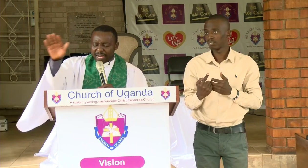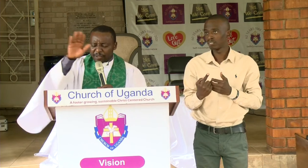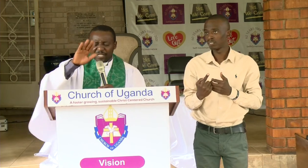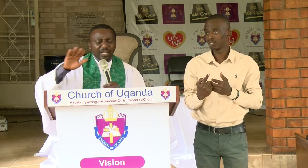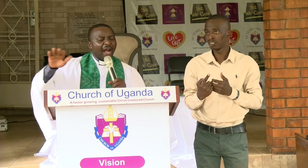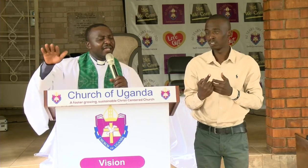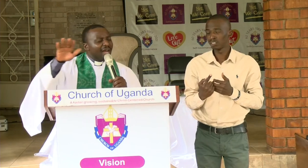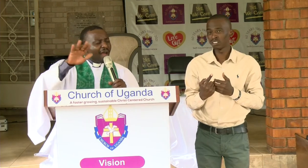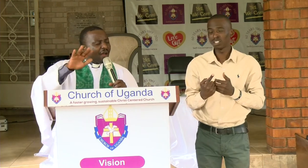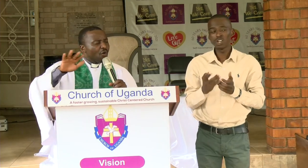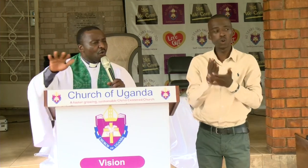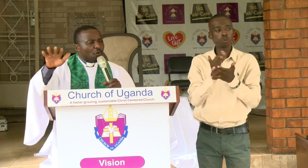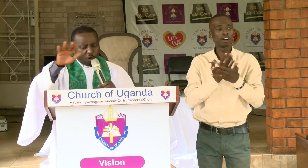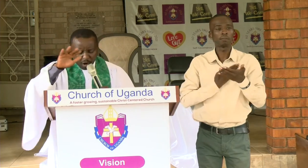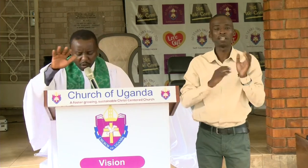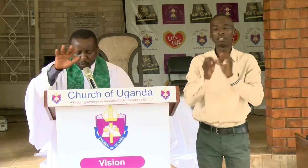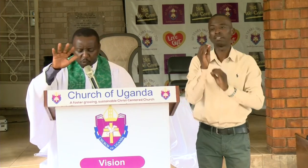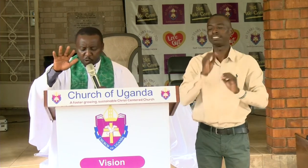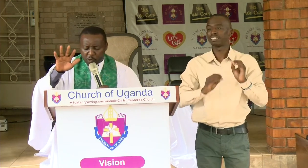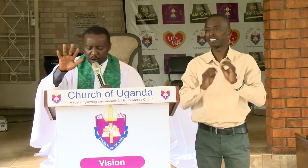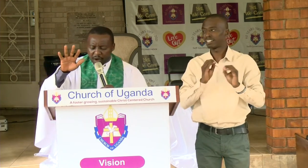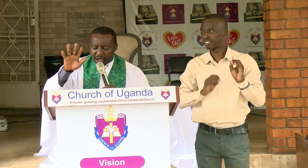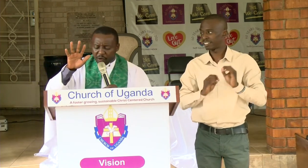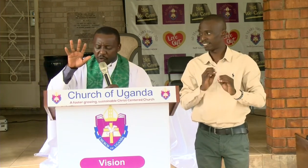Kubanga baali tebakyalina